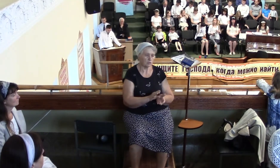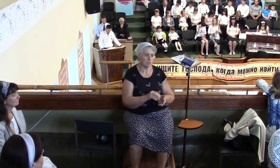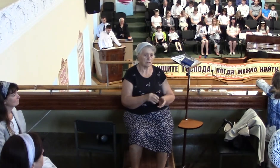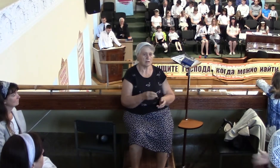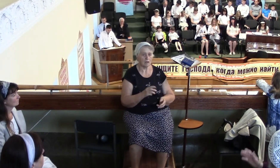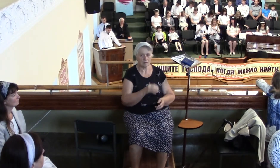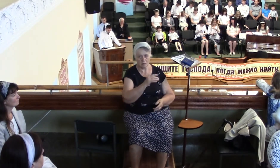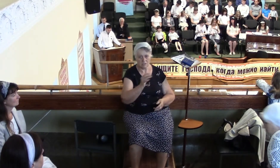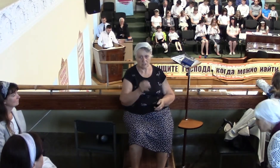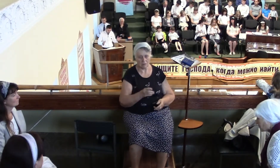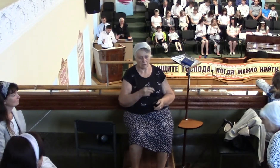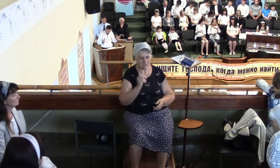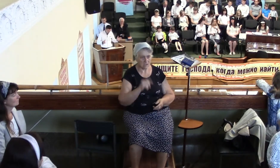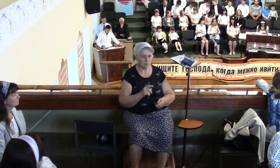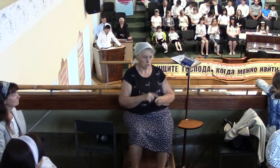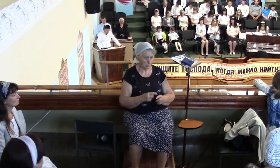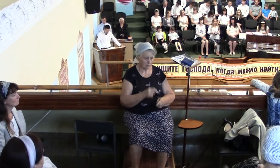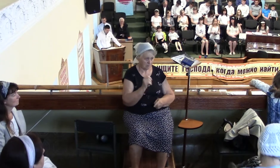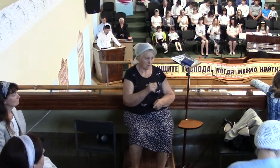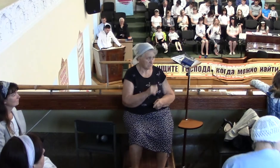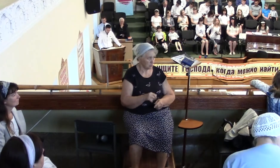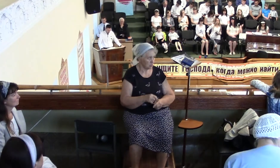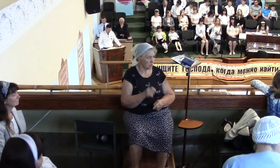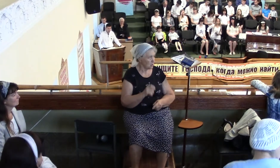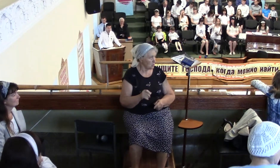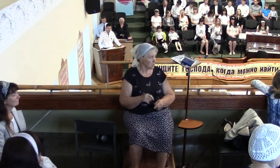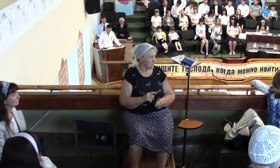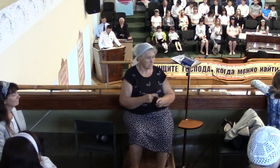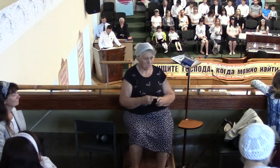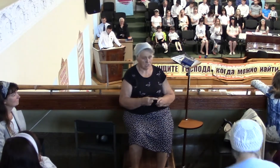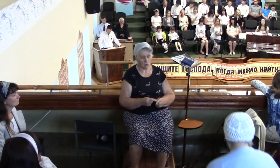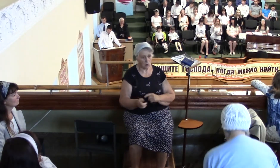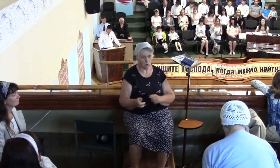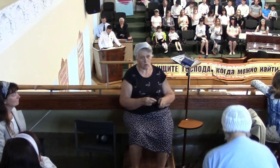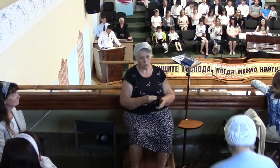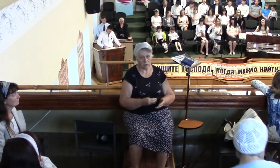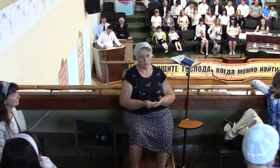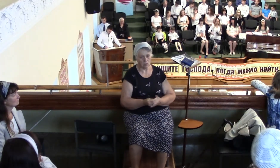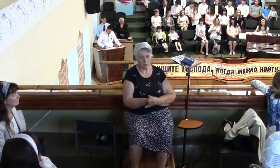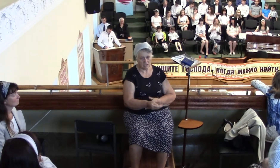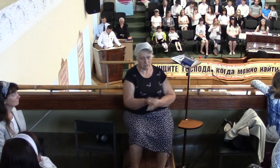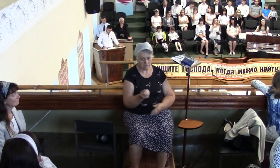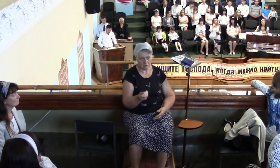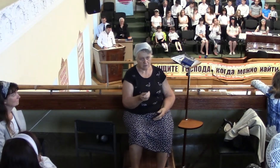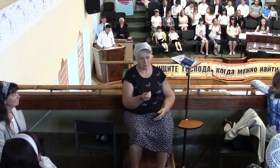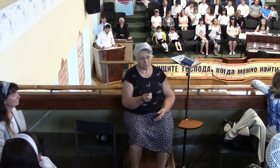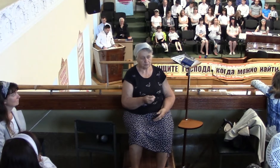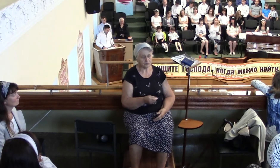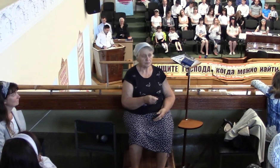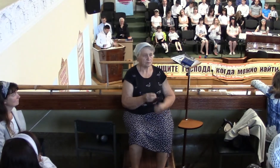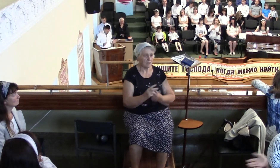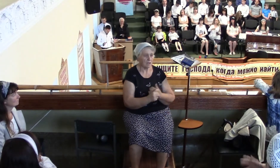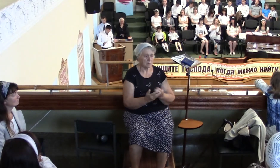это невозможно. Люди готовы платить за эти вещи, за то, что очень ценно. И